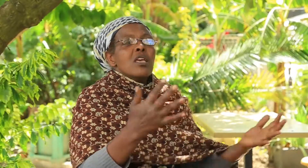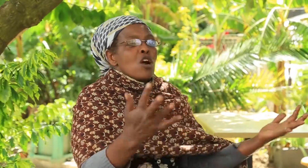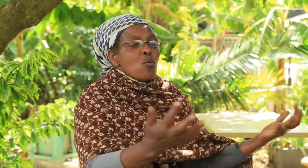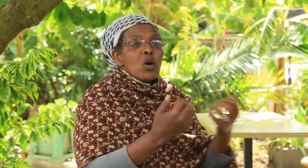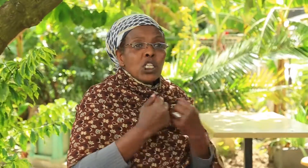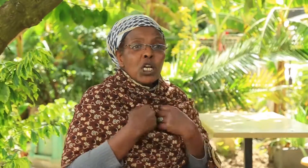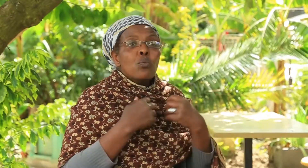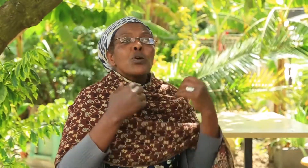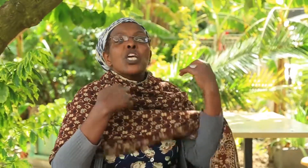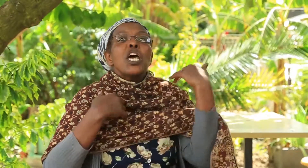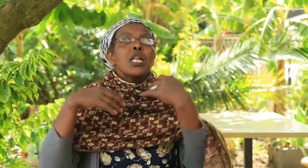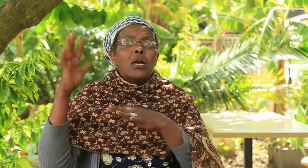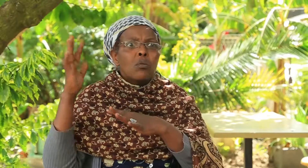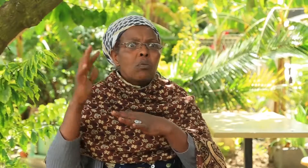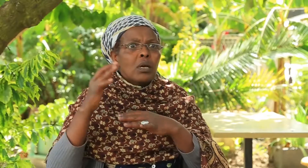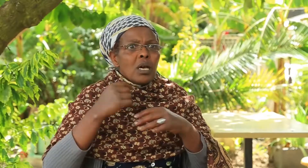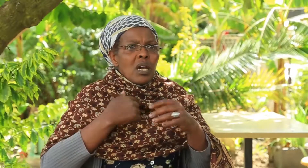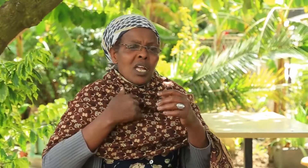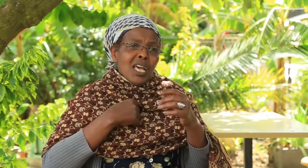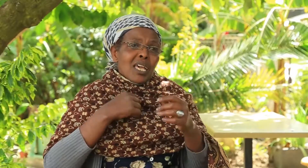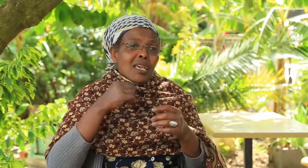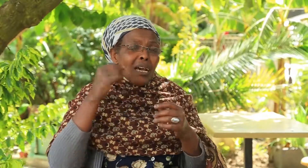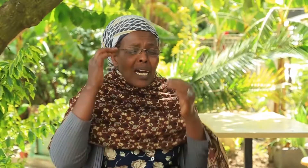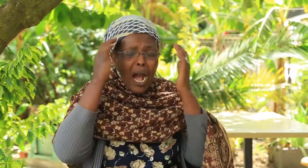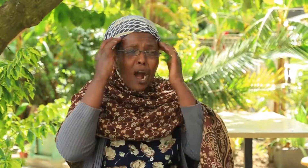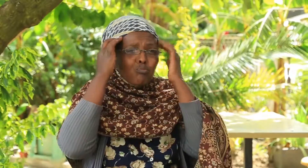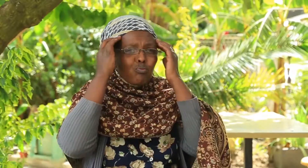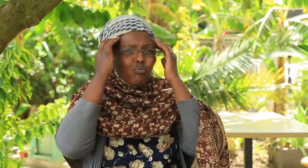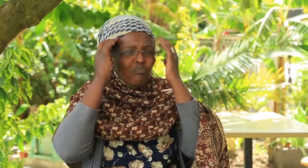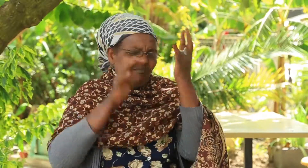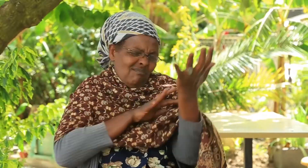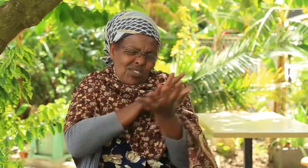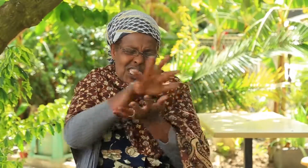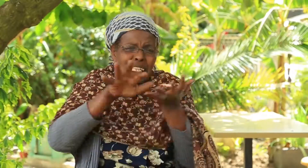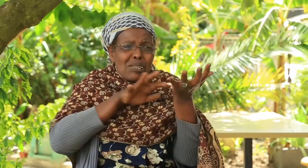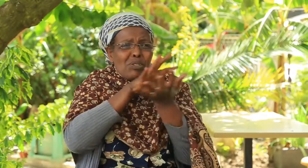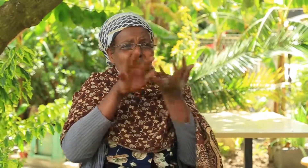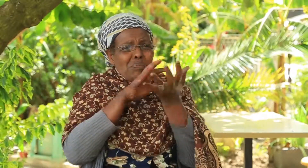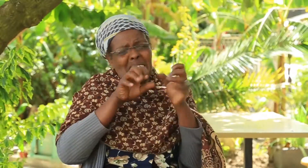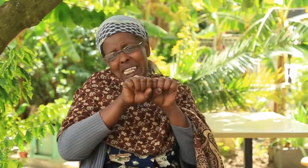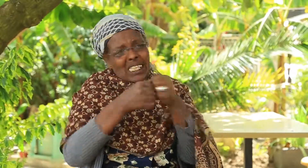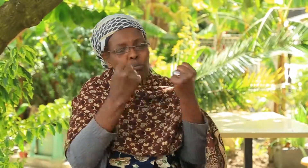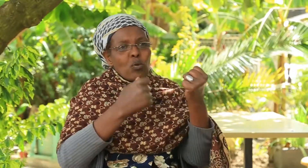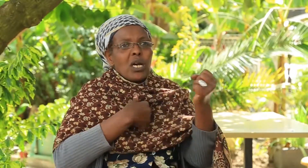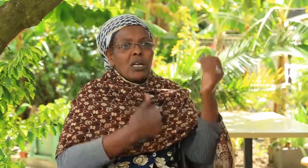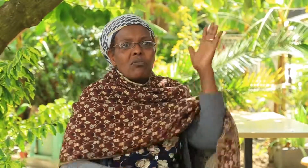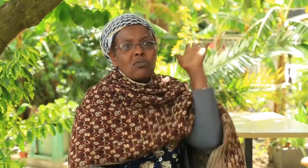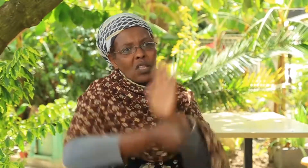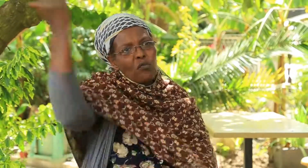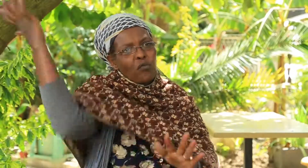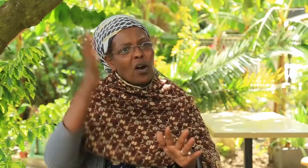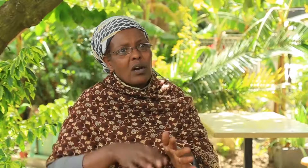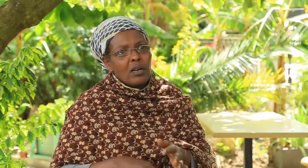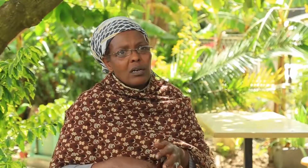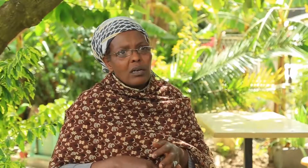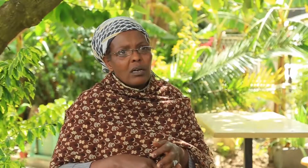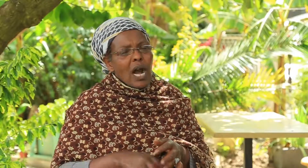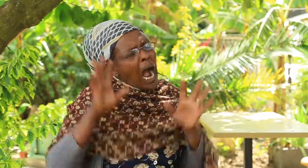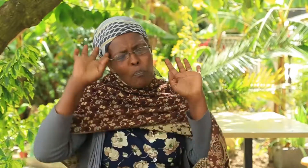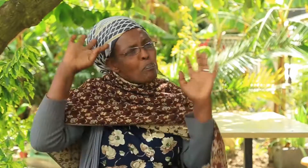ልጆቹን ፈረንጆቹ ሊወስዷቸው ፈልገው ነው፣ ለዛ ነው የመጡት አለች። በጣም ተበሳጨሁ። When the foreigners ልቤ come ተሰበረ። and took away both my